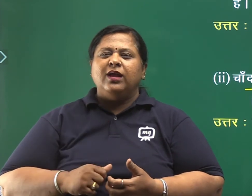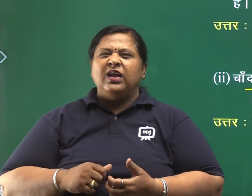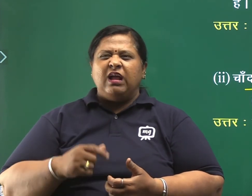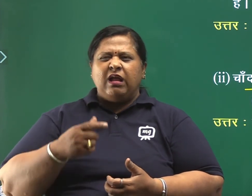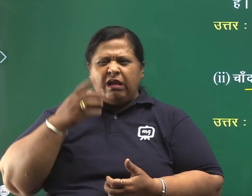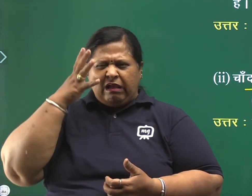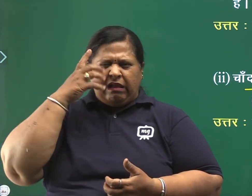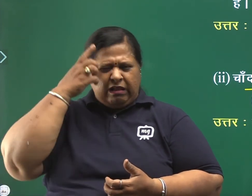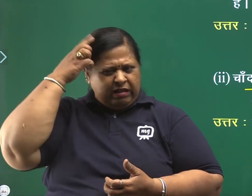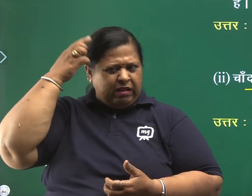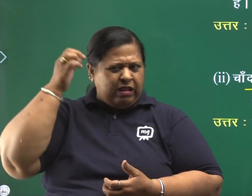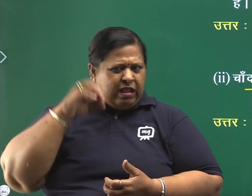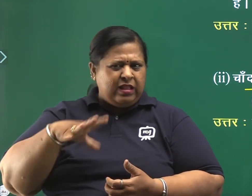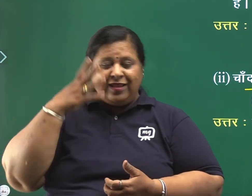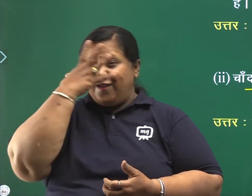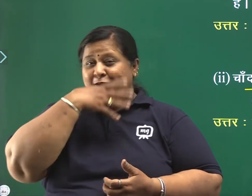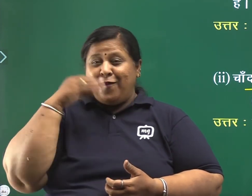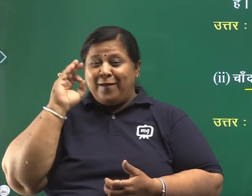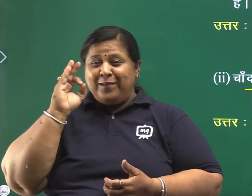काला था या गोरा चिट्टा था?